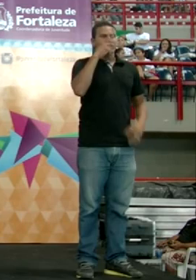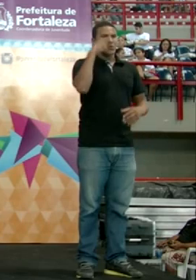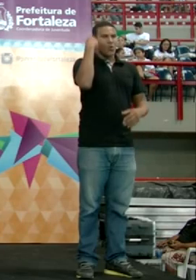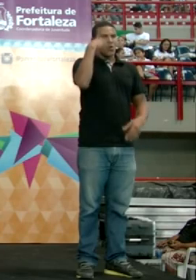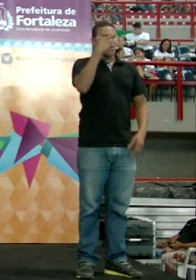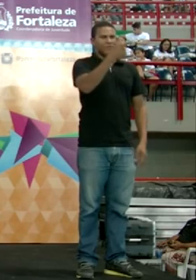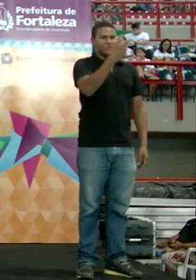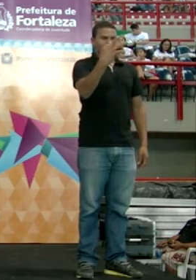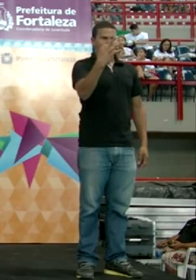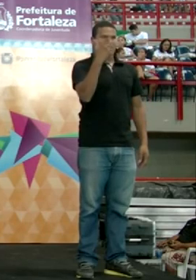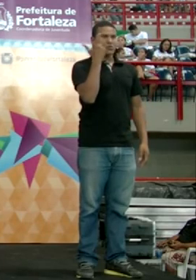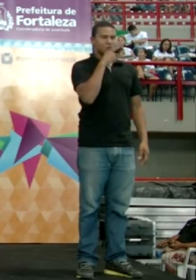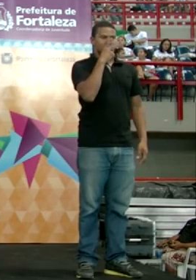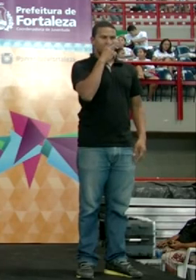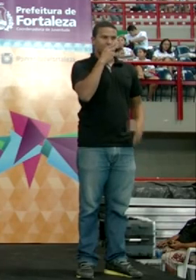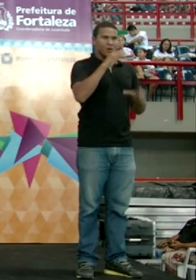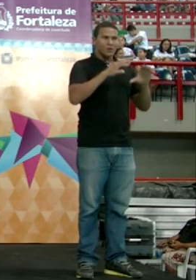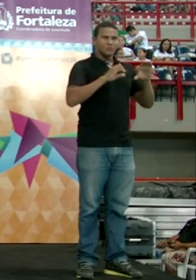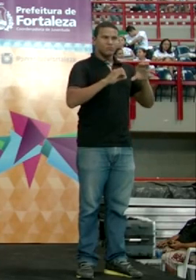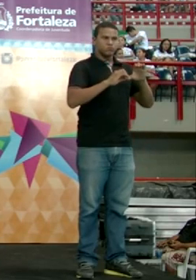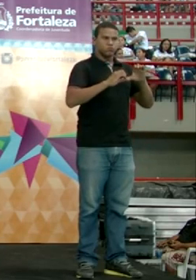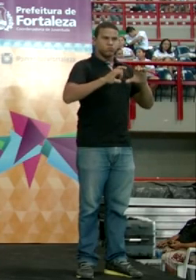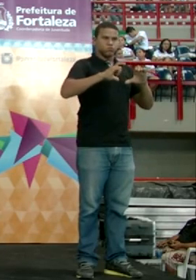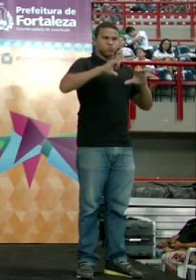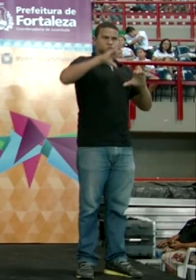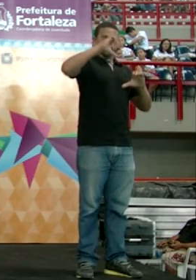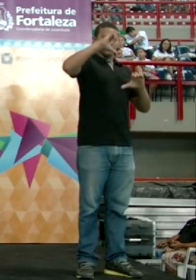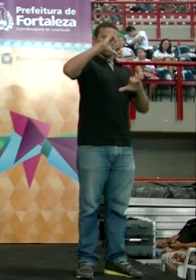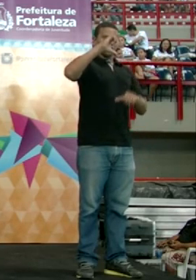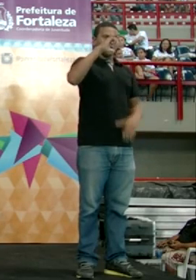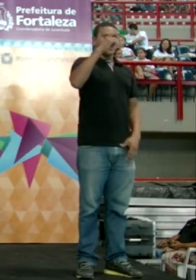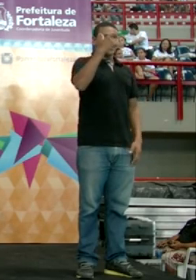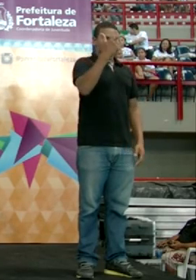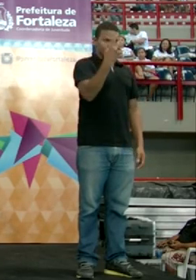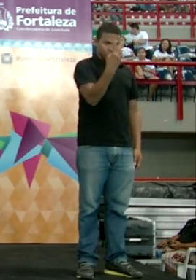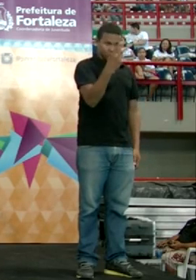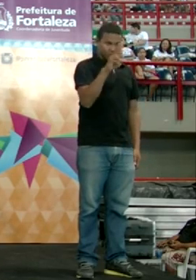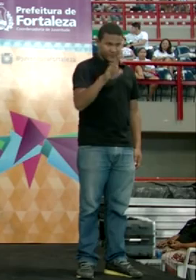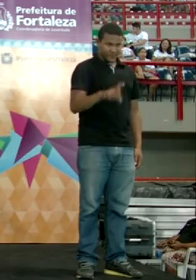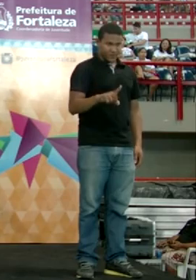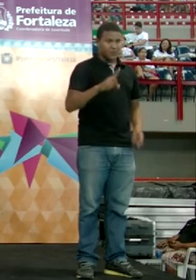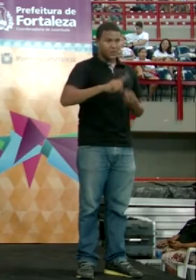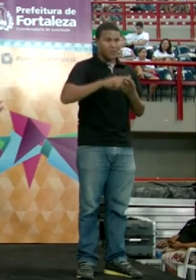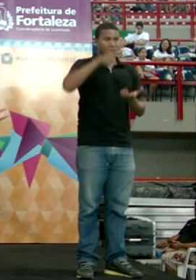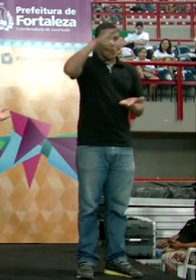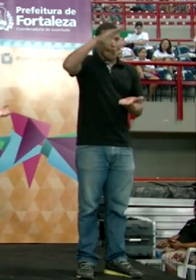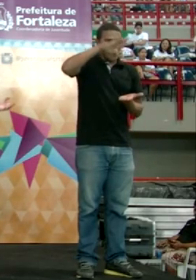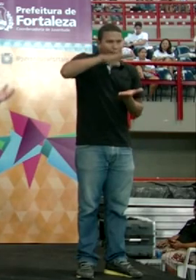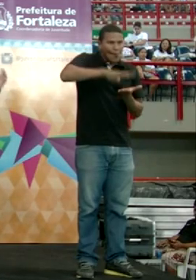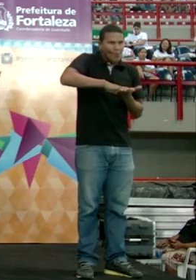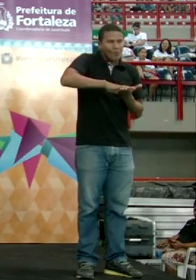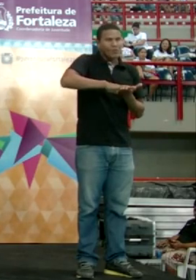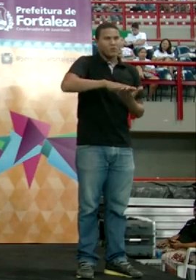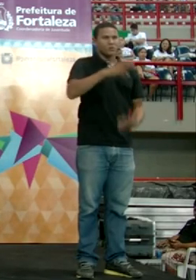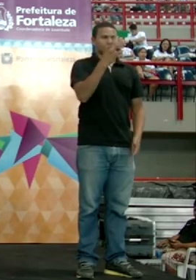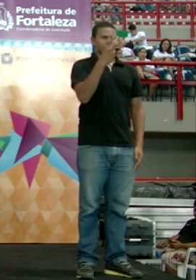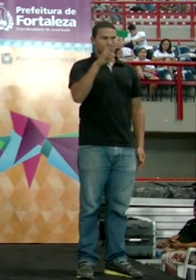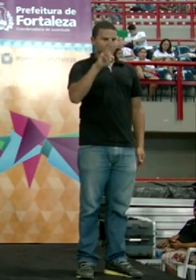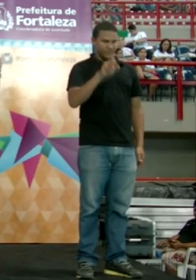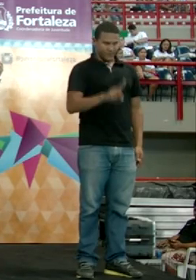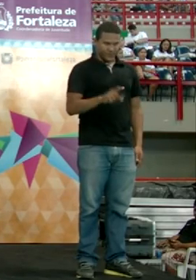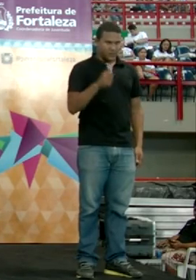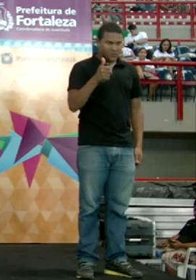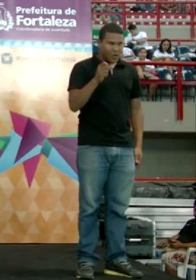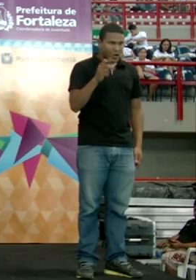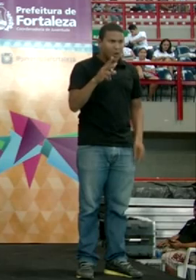vai secar 2 vezes. É no intervalo de 6 horas. Então, é um tipo de energia que pode ser utilizada também, mas a